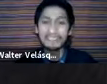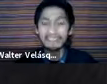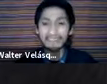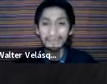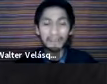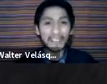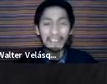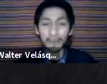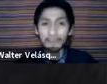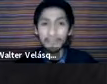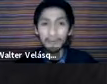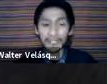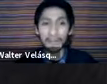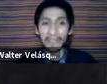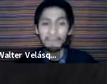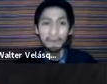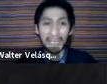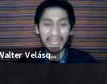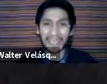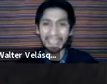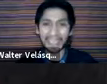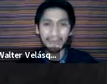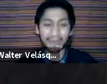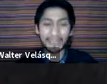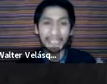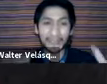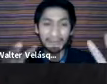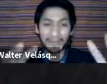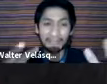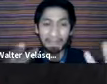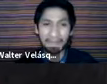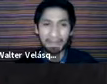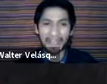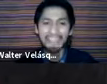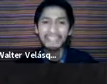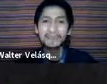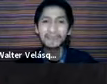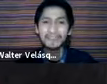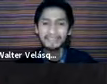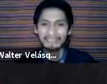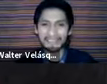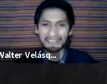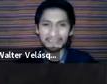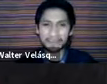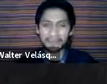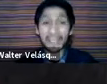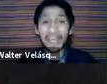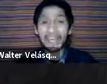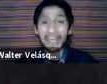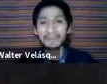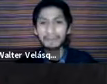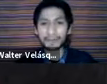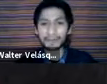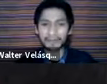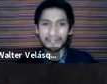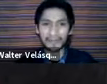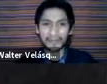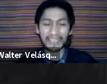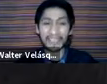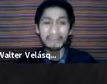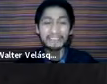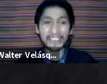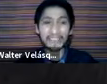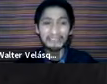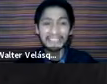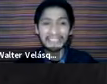cómo inicia esto y lo tengo que manipular, agarrar, tocar, oler, palpar, es muy interesante. A eso me he acostumbrado,